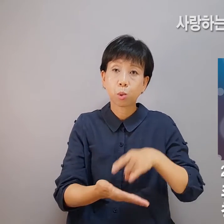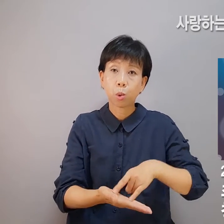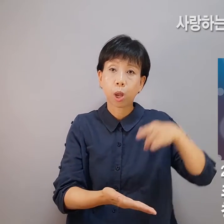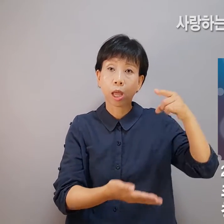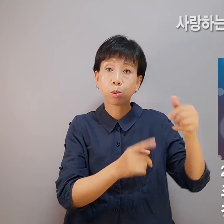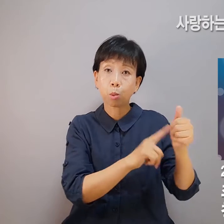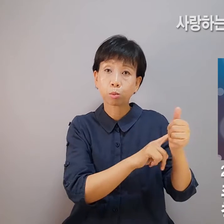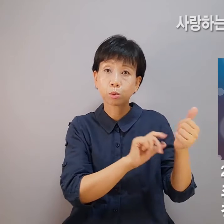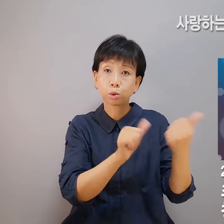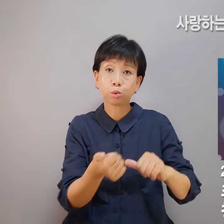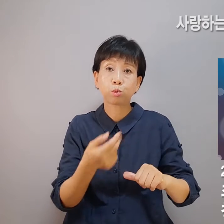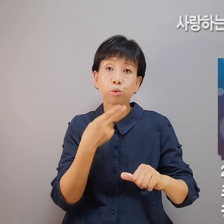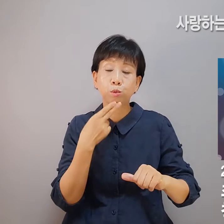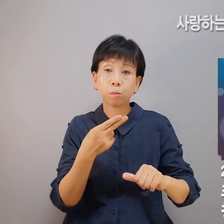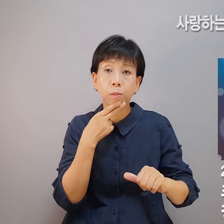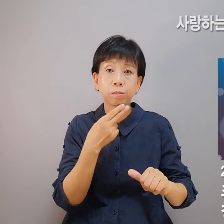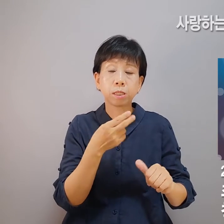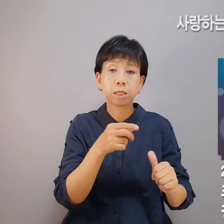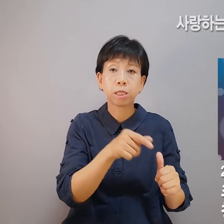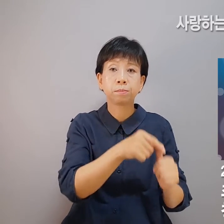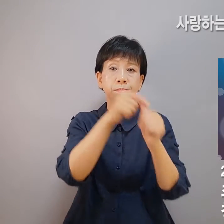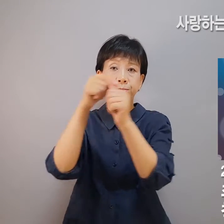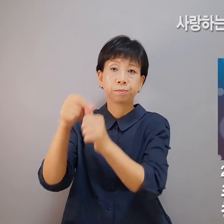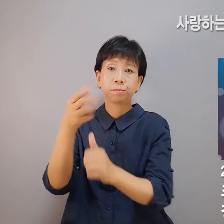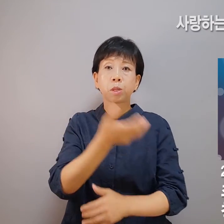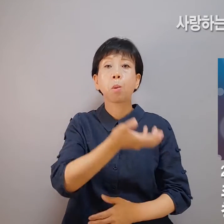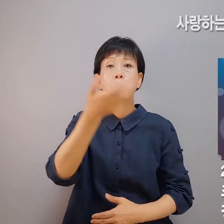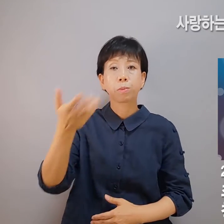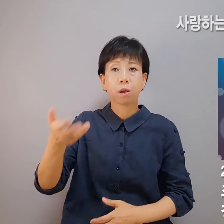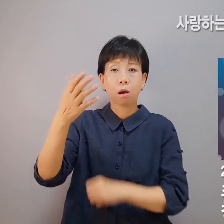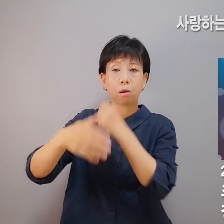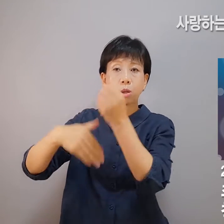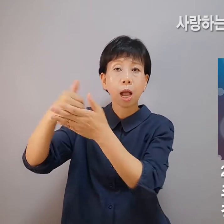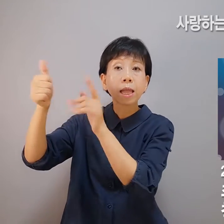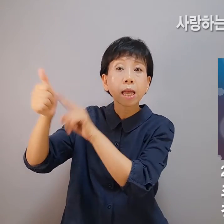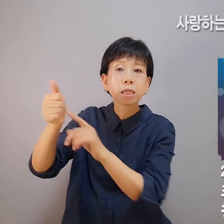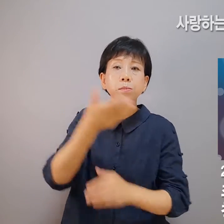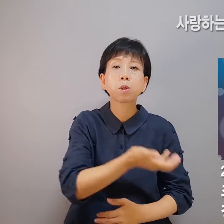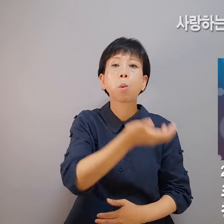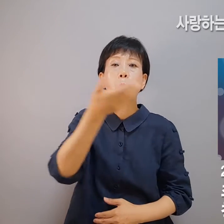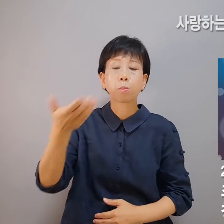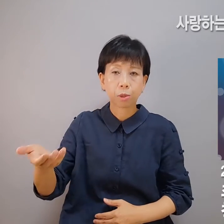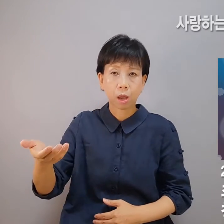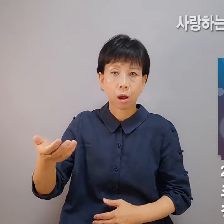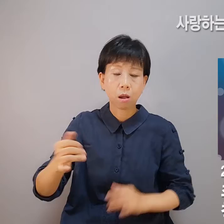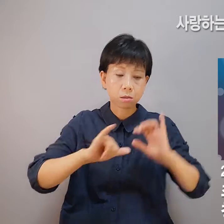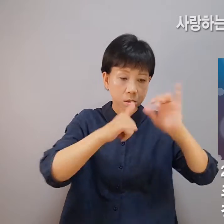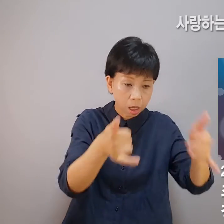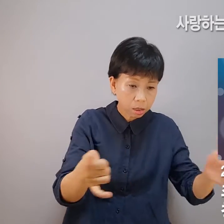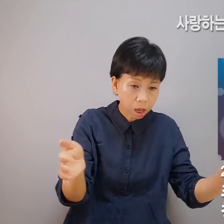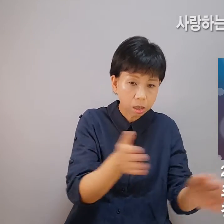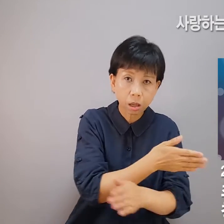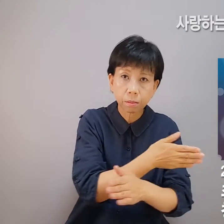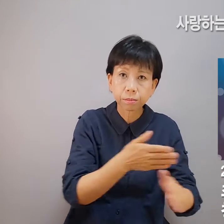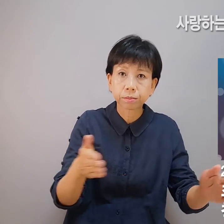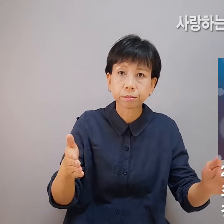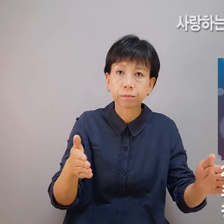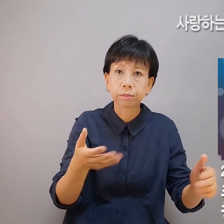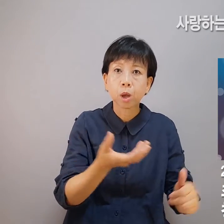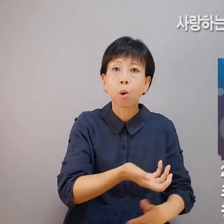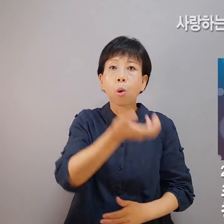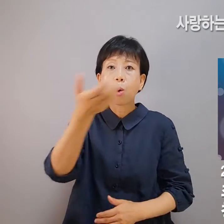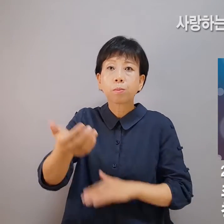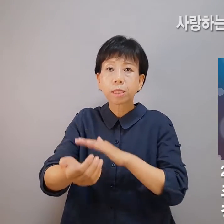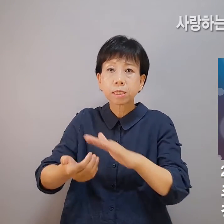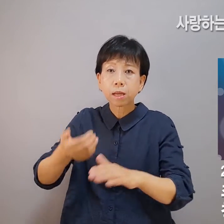보지 않고 옮겨졌으니 하나님이 그를 옮기심으로 다시 보이지 아니하였느니라. 그는 옮겨지기